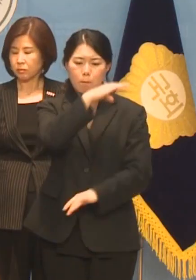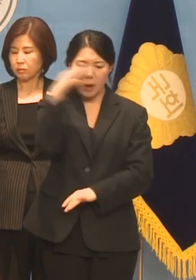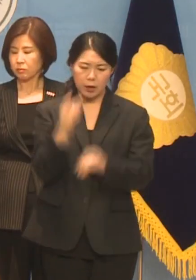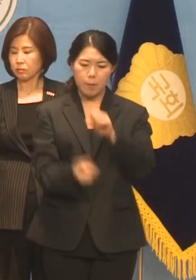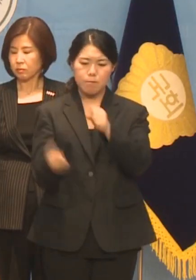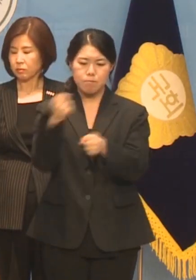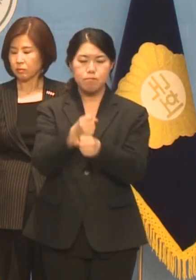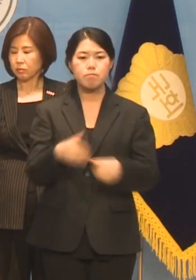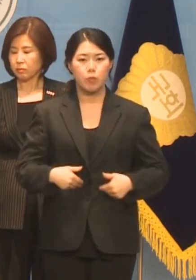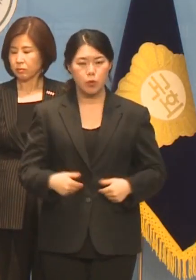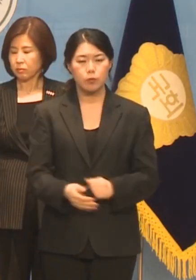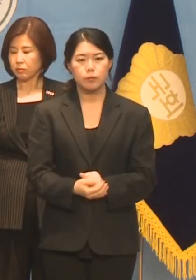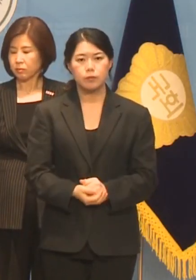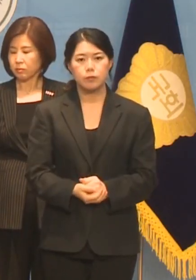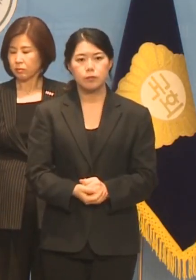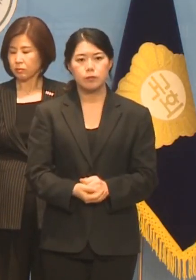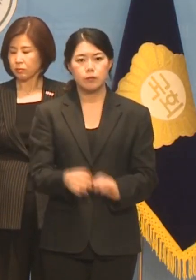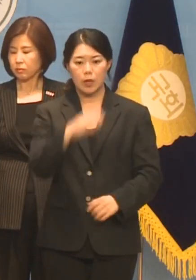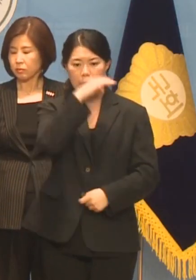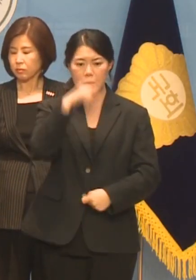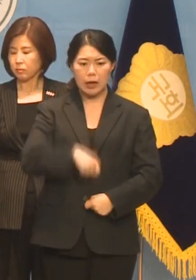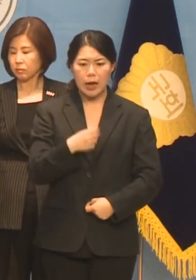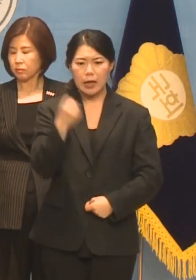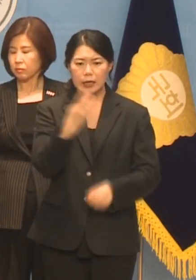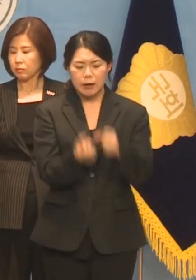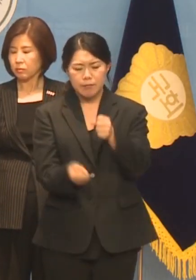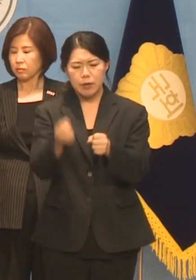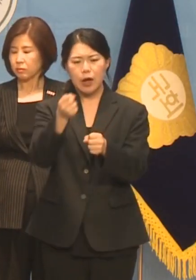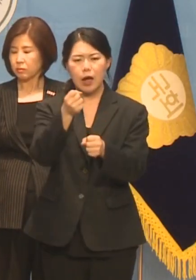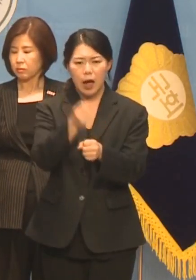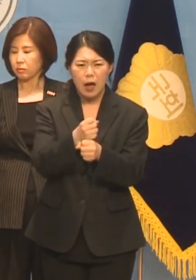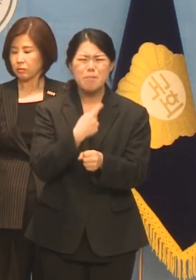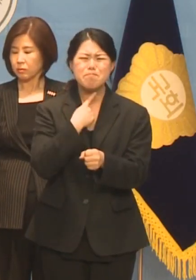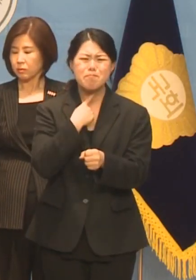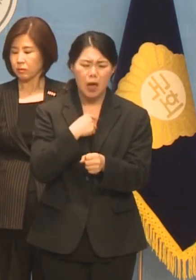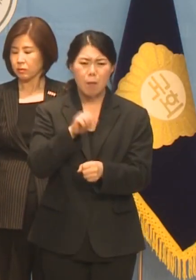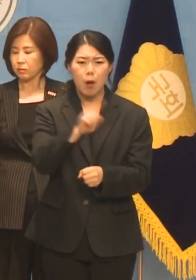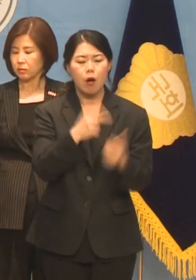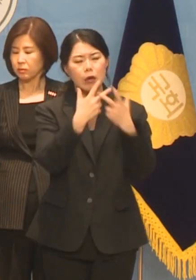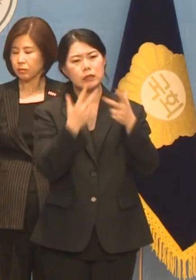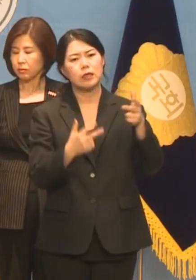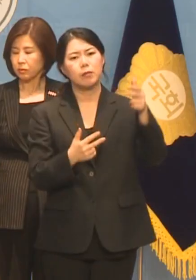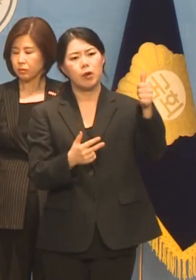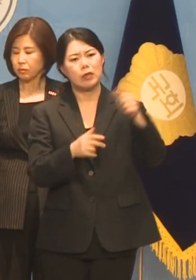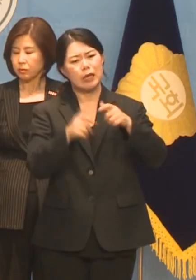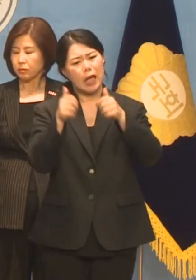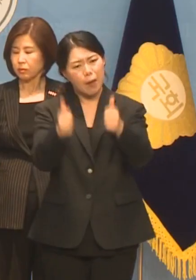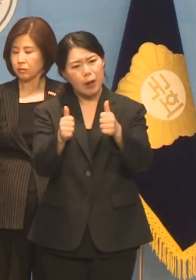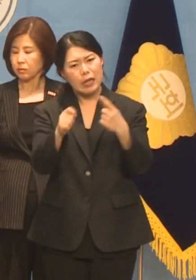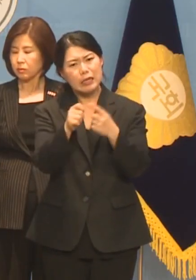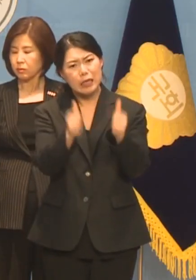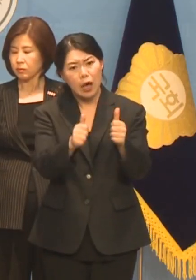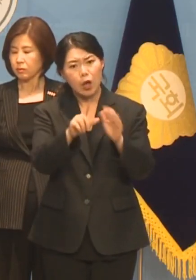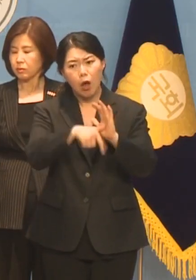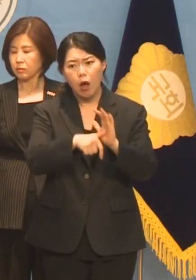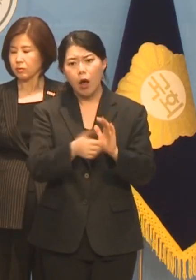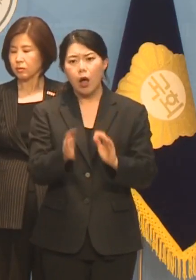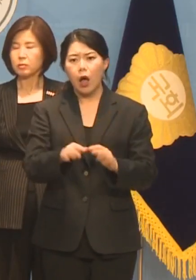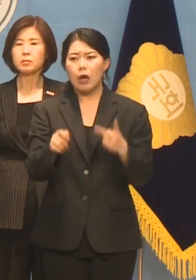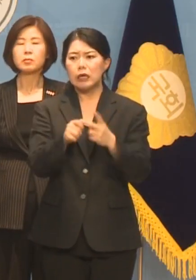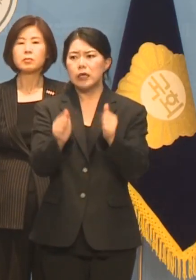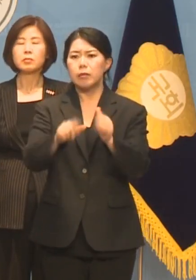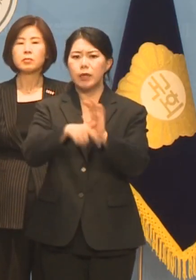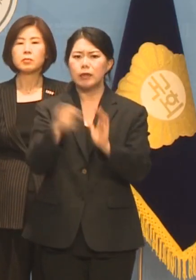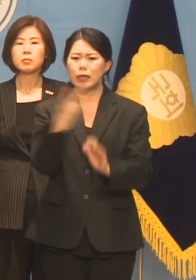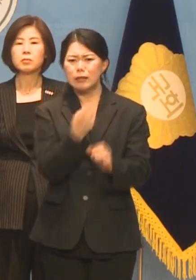믿습니다. 모처럼 정의가 다시 세워질 수 있었던 이재명 재판의 결과가 이 지경에 이른